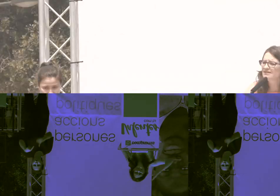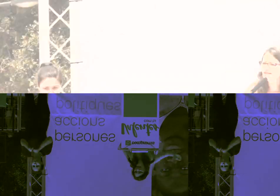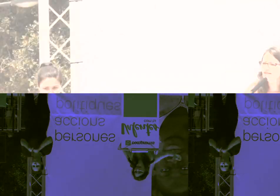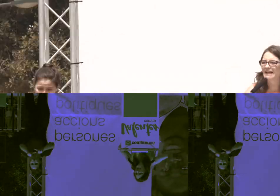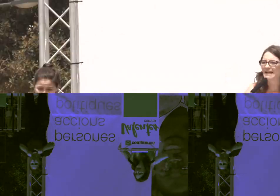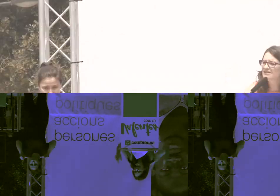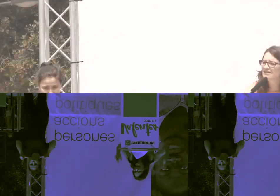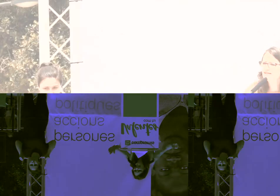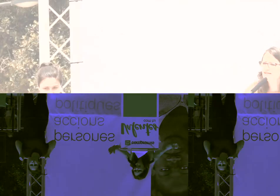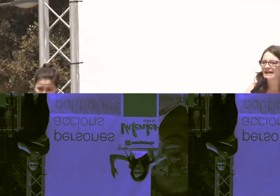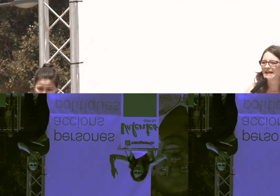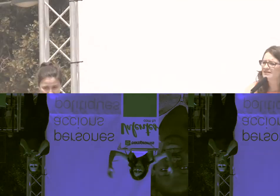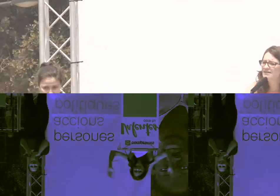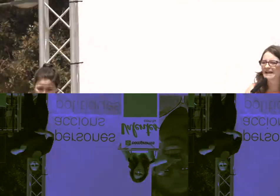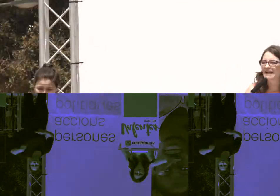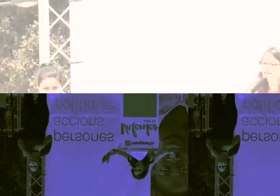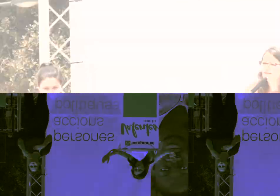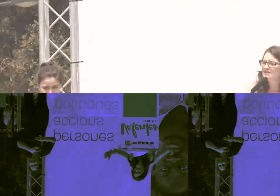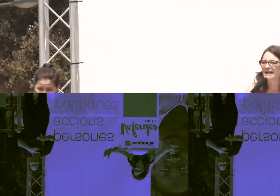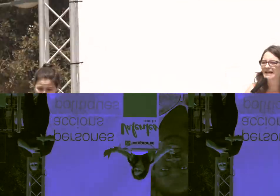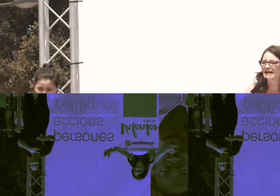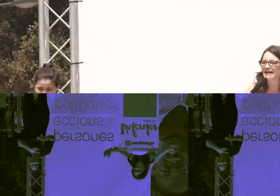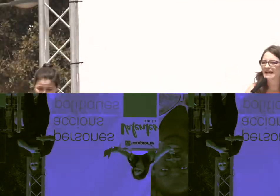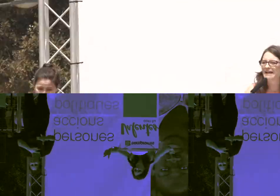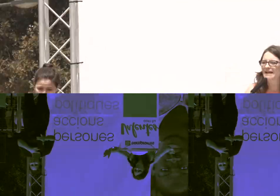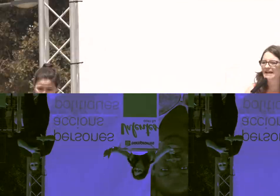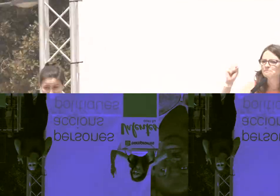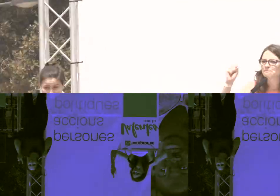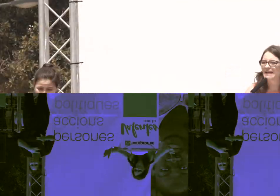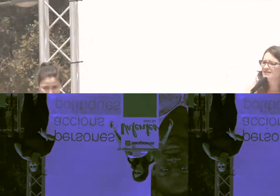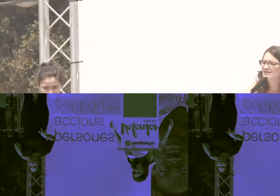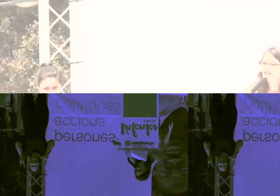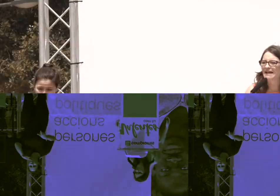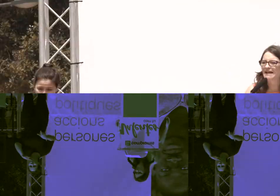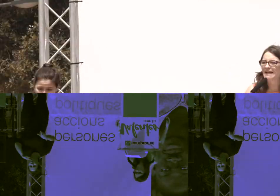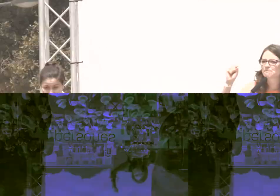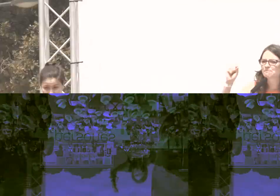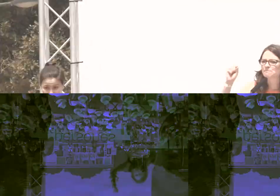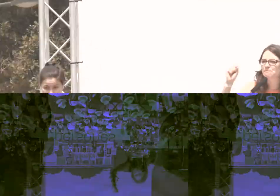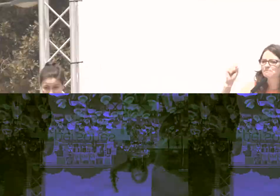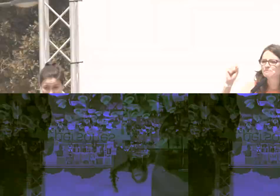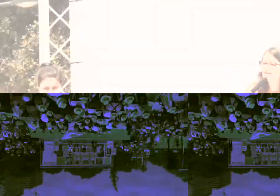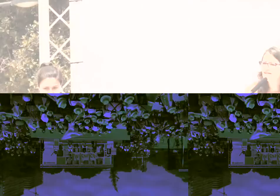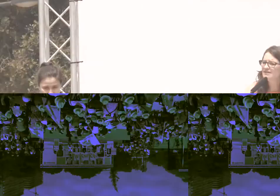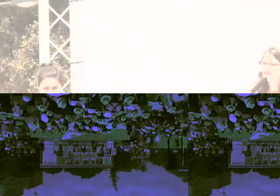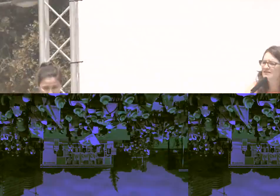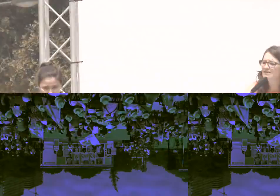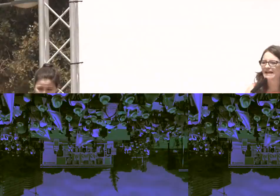estime, gràcies, visca Compromís, visca la gent valenta de Compromís, visca!